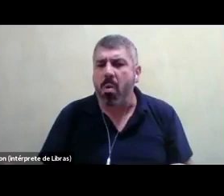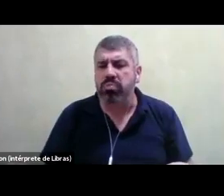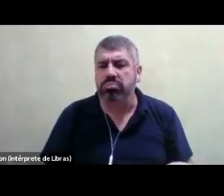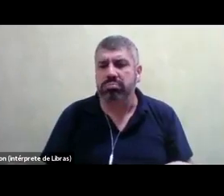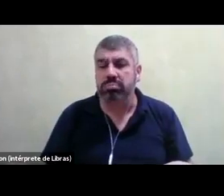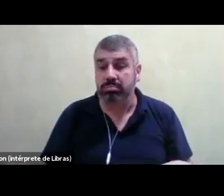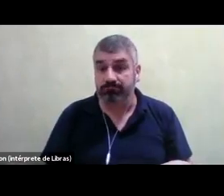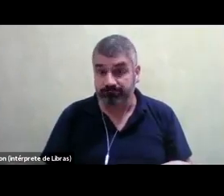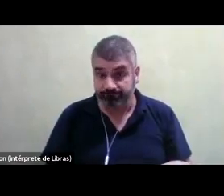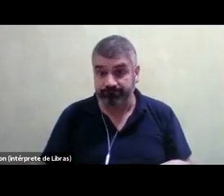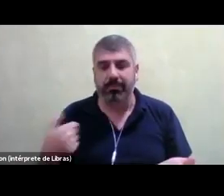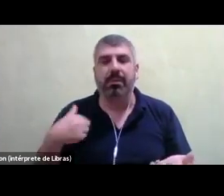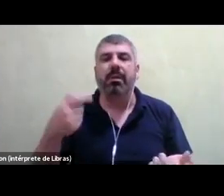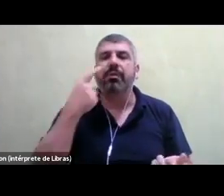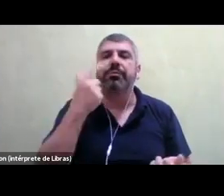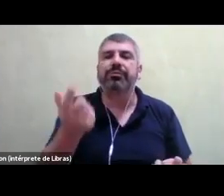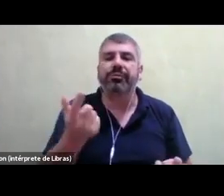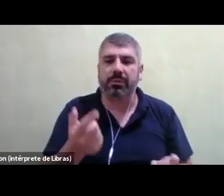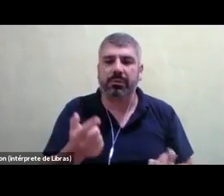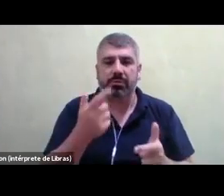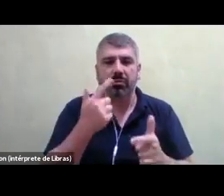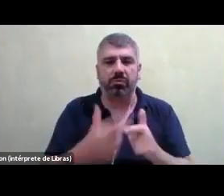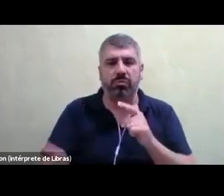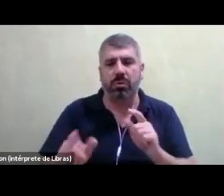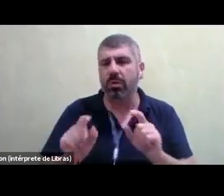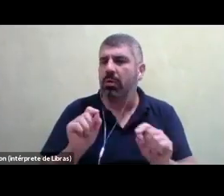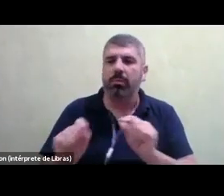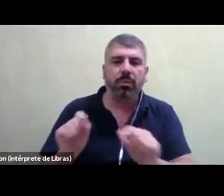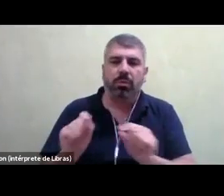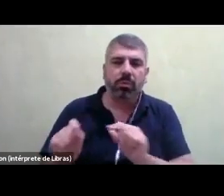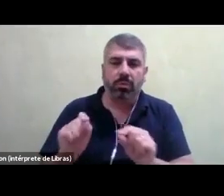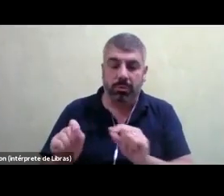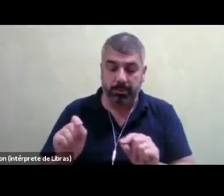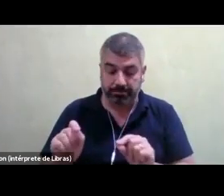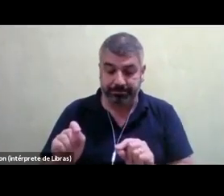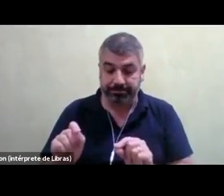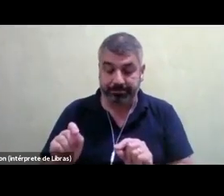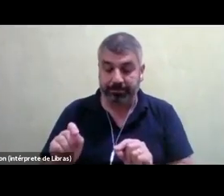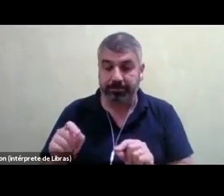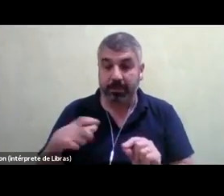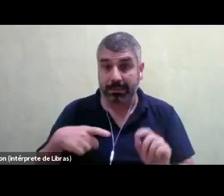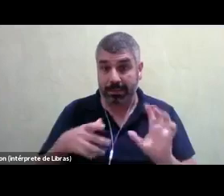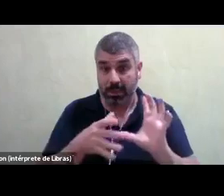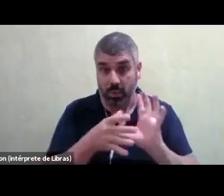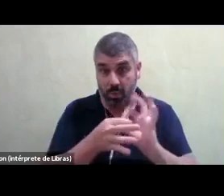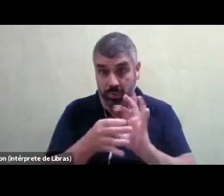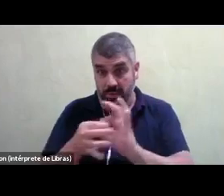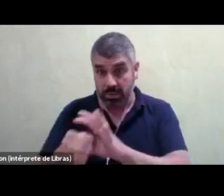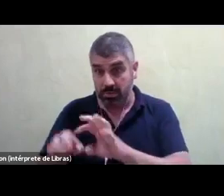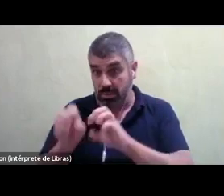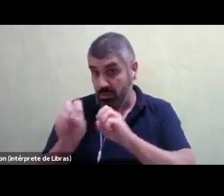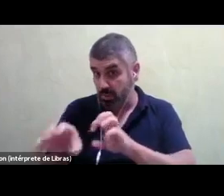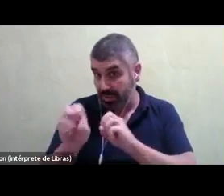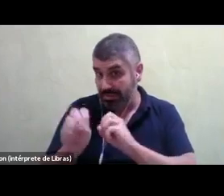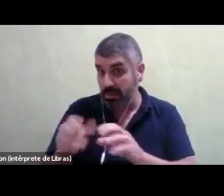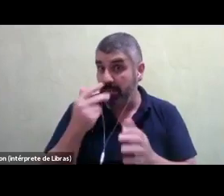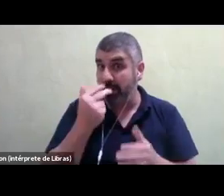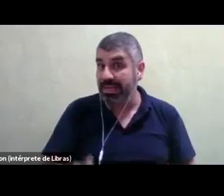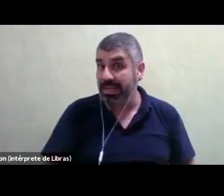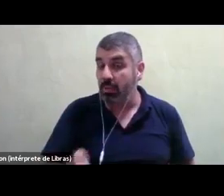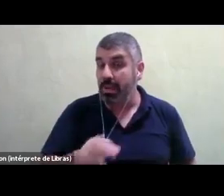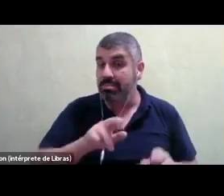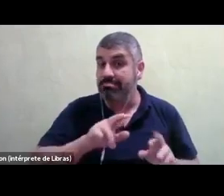alguns debates sobre essa proposta que esses outros contextos de educação bilíngue não